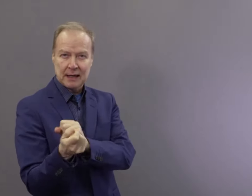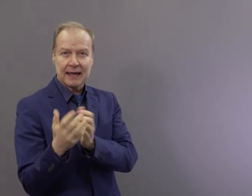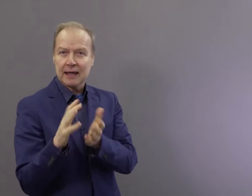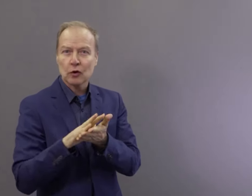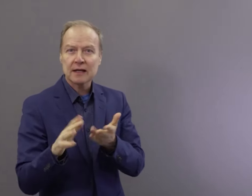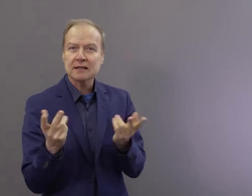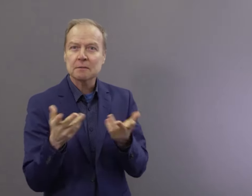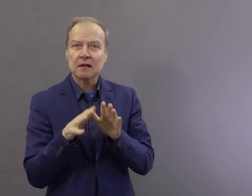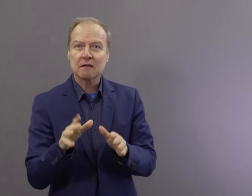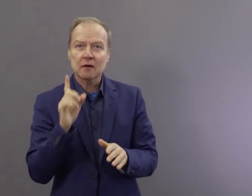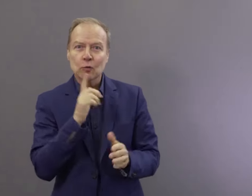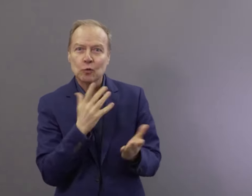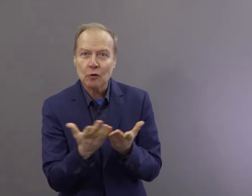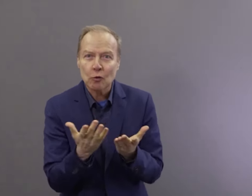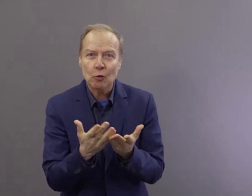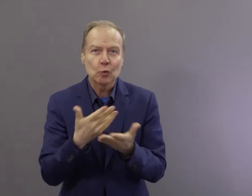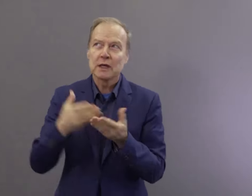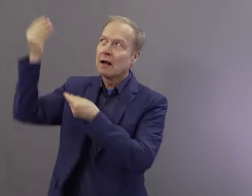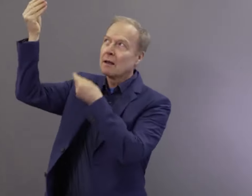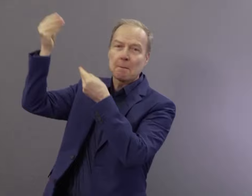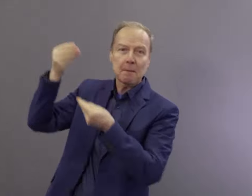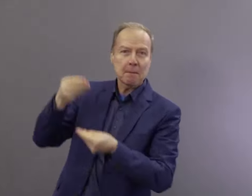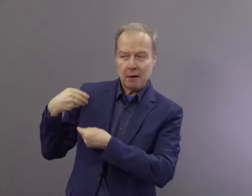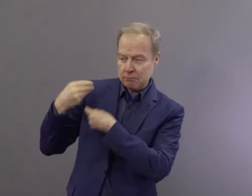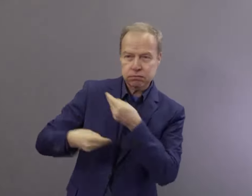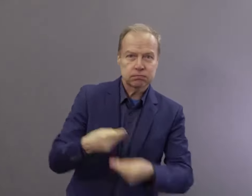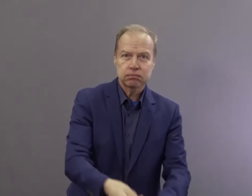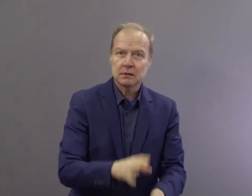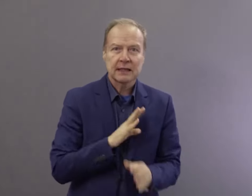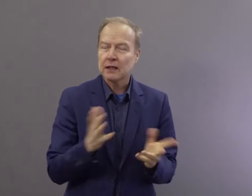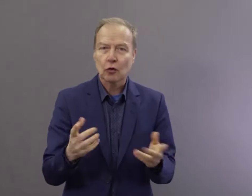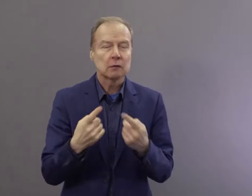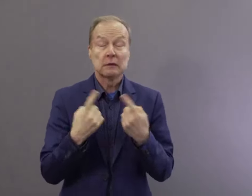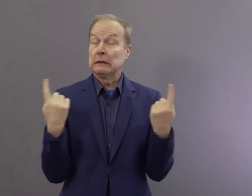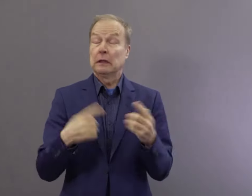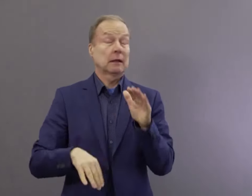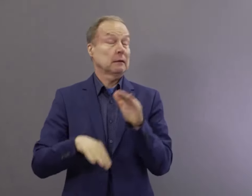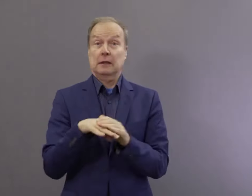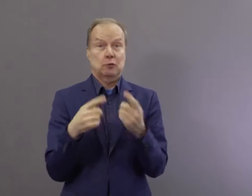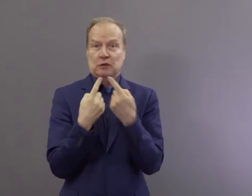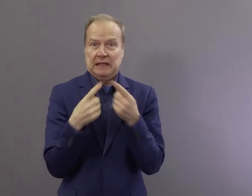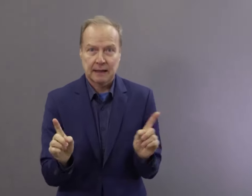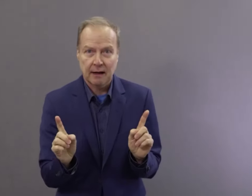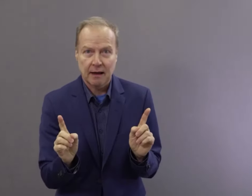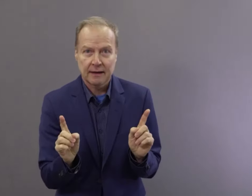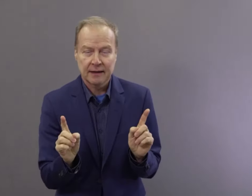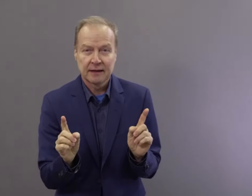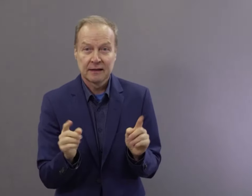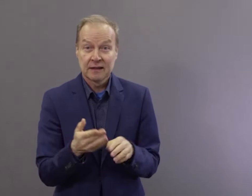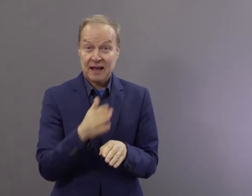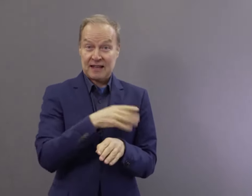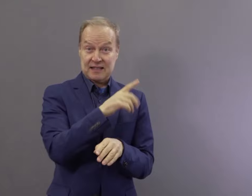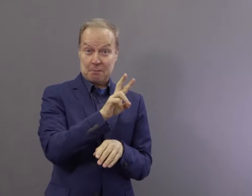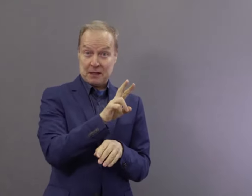niin valtavasti. Me ollaan käyty läpi aivan valtava muutos. Ei ole enää Kuurojen kouluja, jossa kieli periytyisi